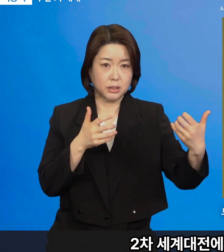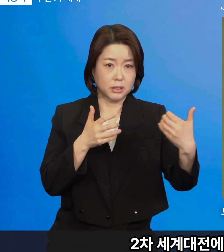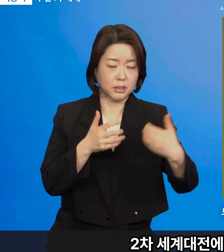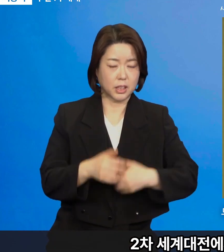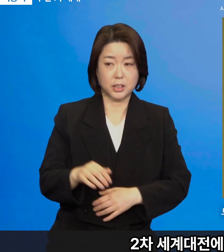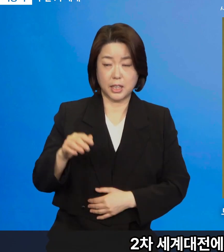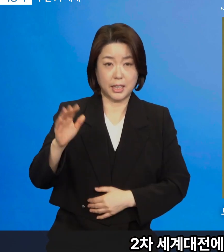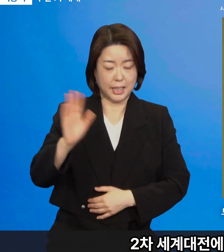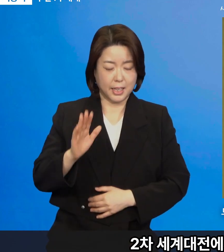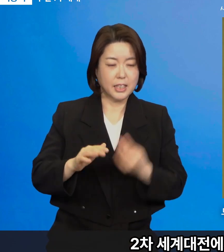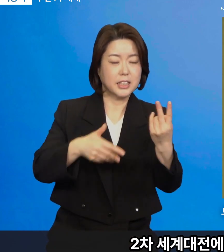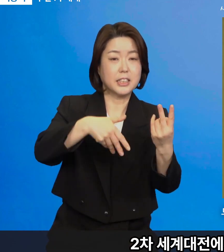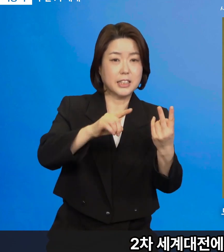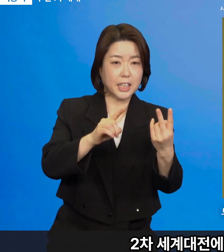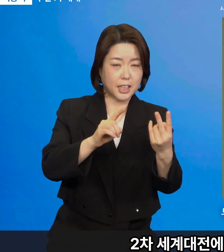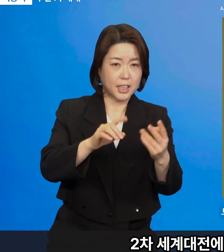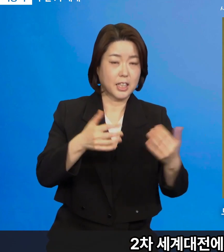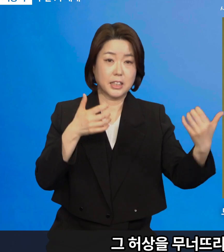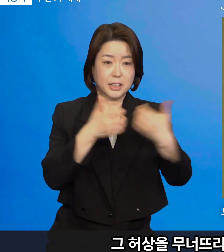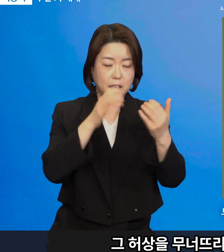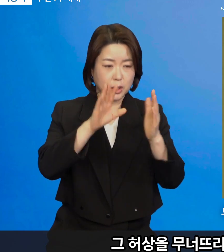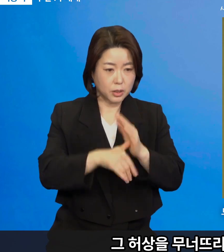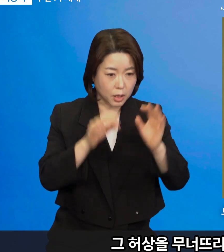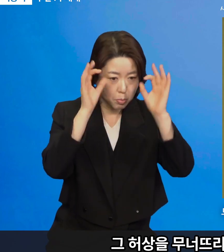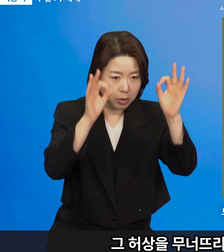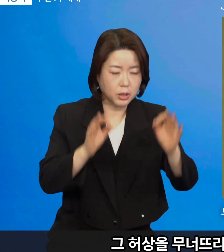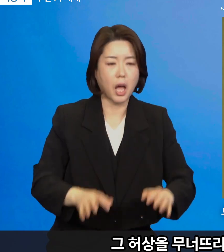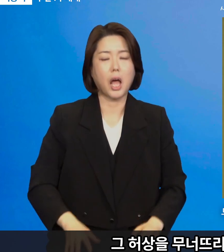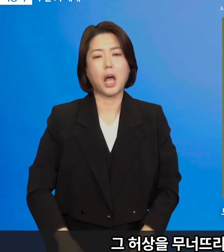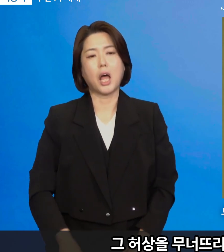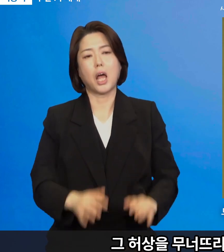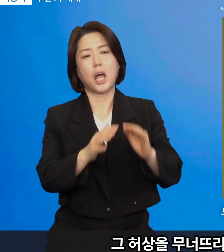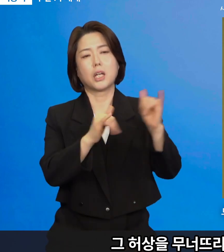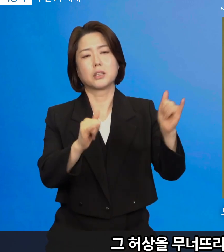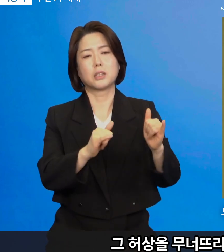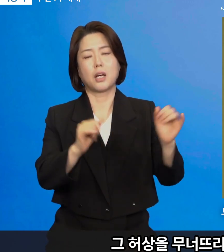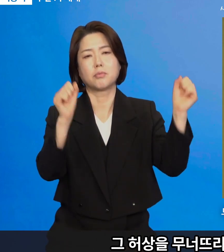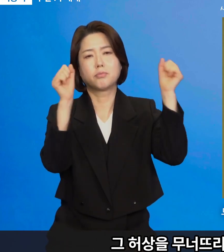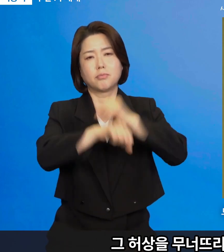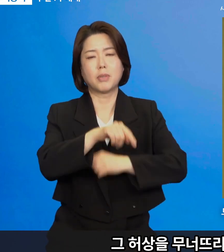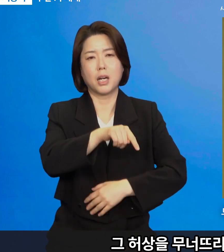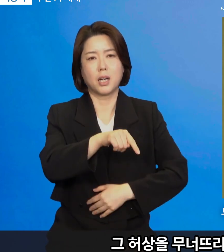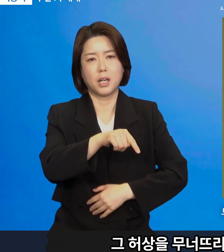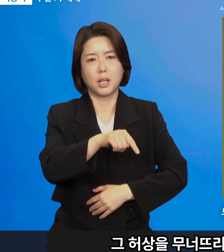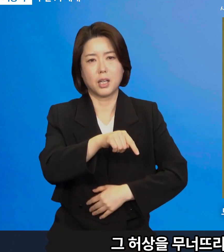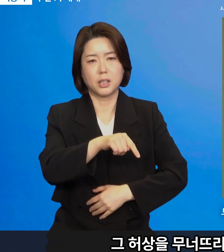2차 세계대전도 마찬가지죠. 그 허상을 무너뜨리신 거, 하나님이.